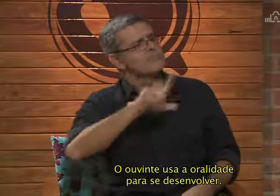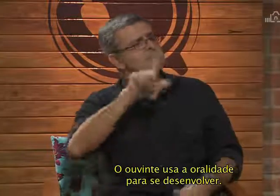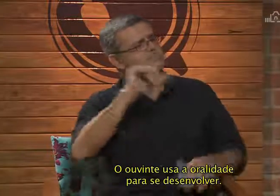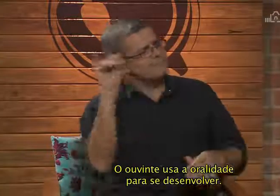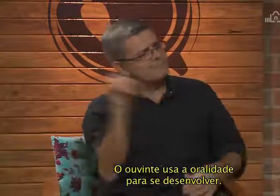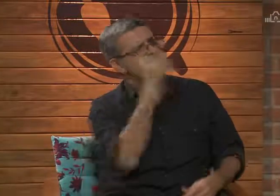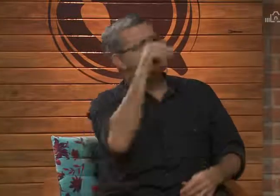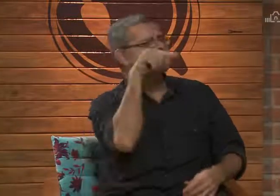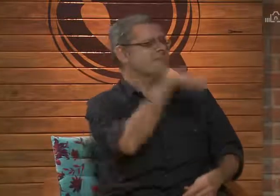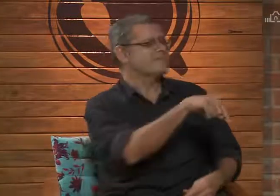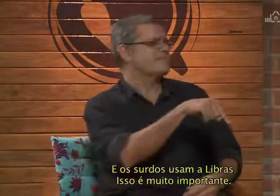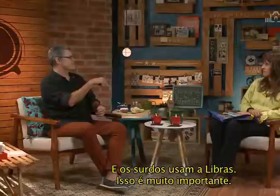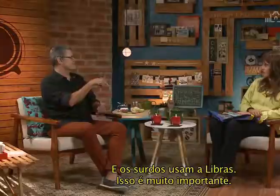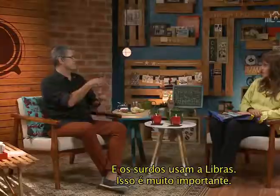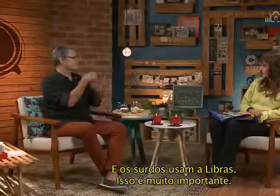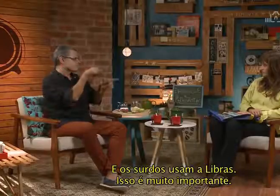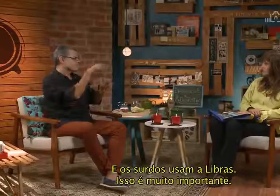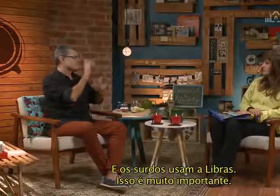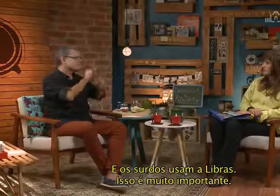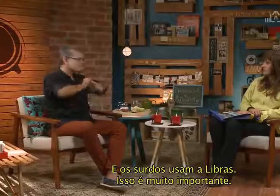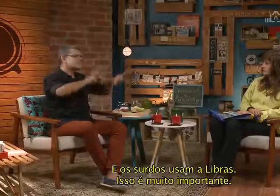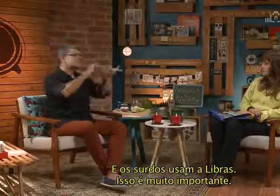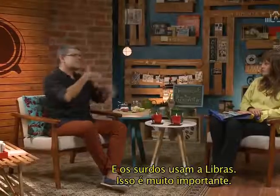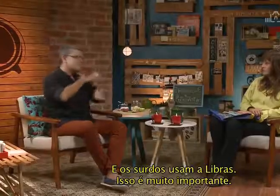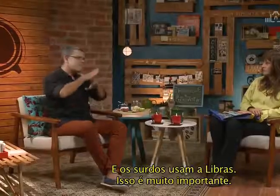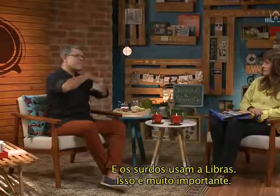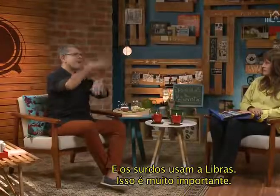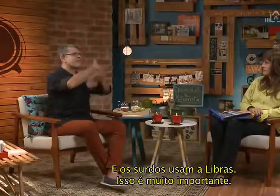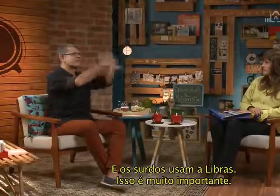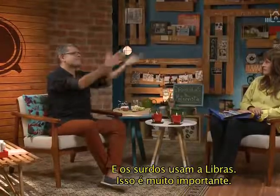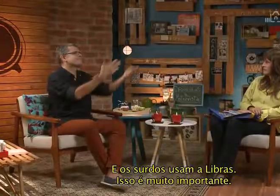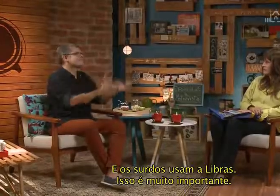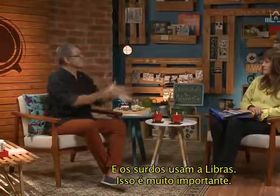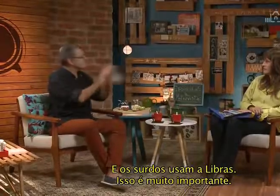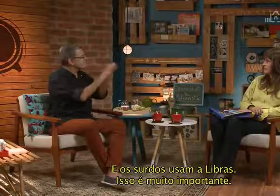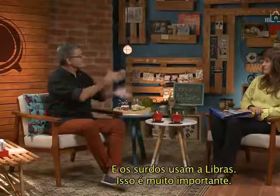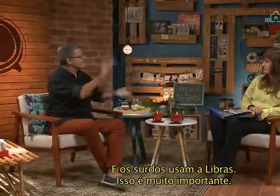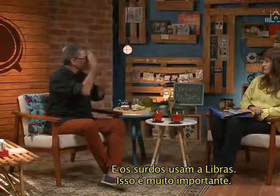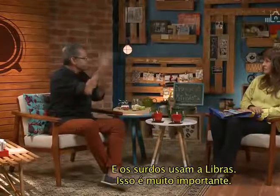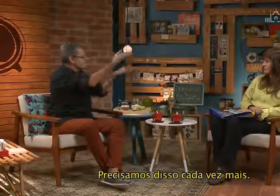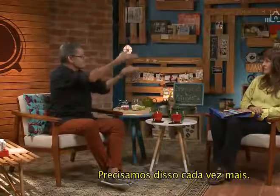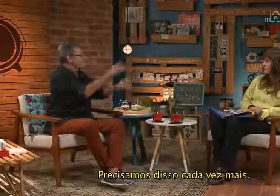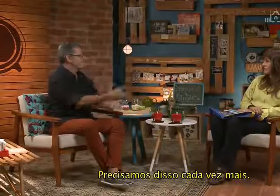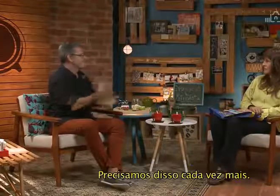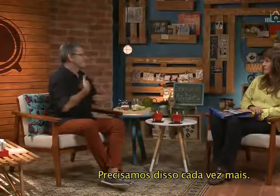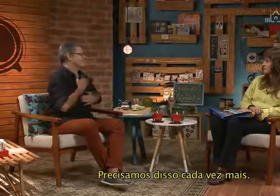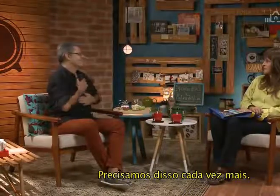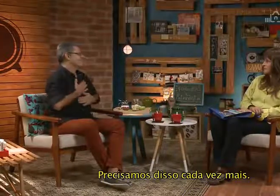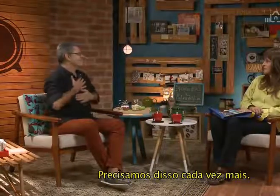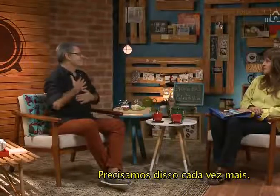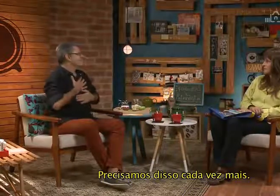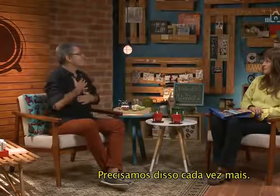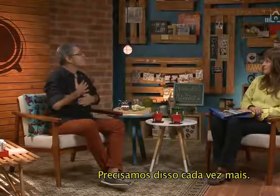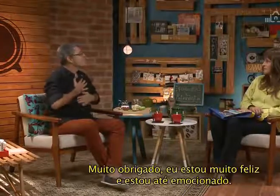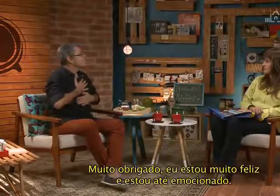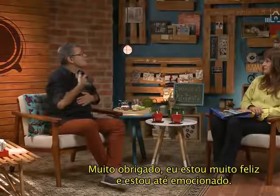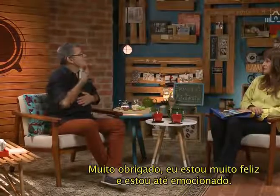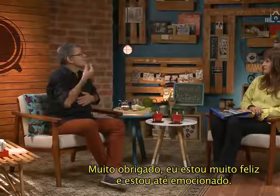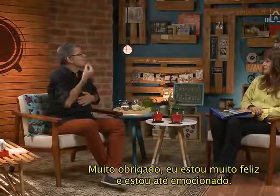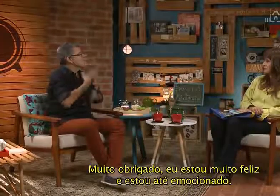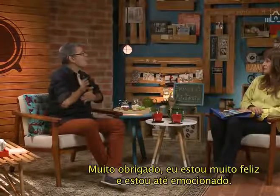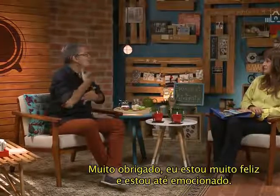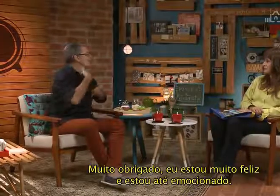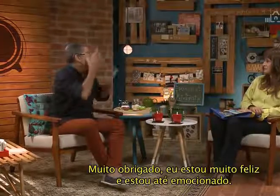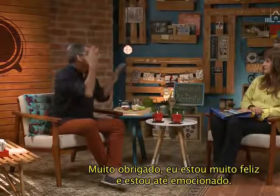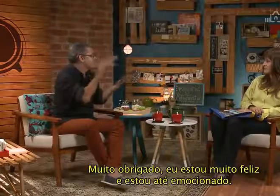se desenvolver e os surdos usam a Libras. Isso é muito importante, precisamos disso cada vez mais.